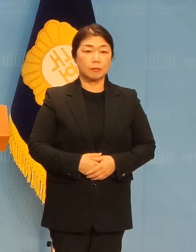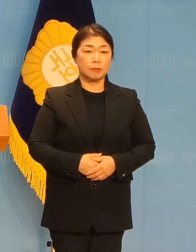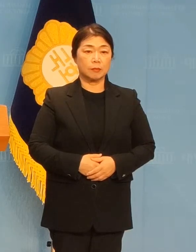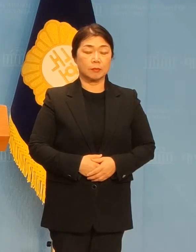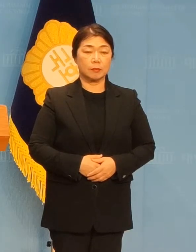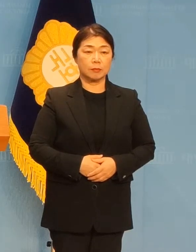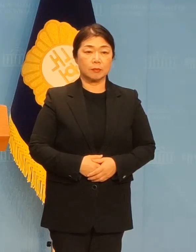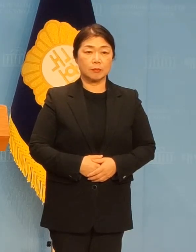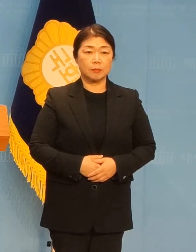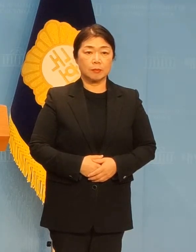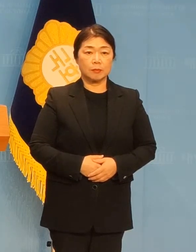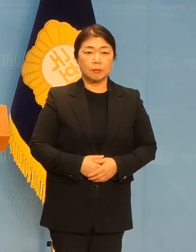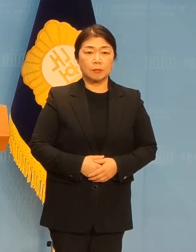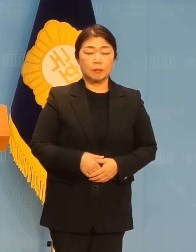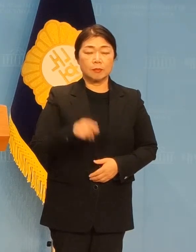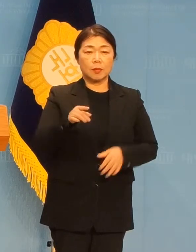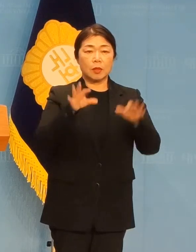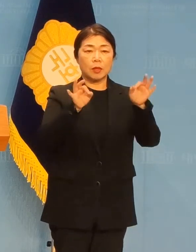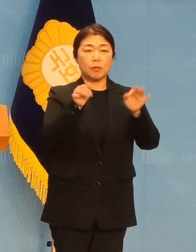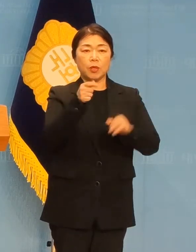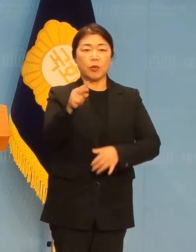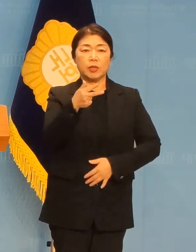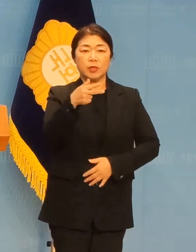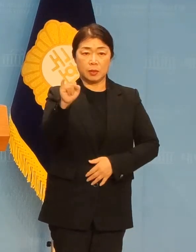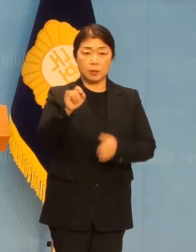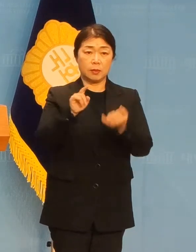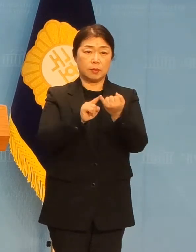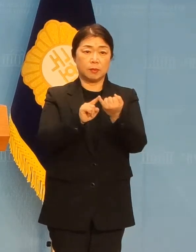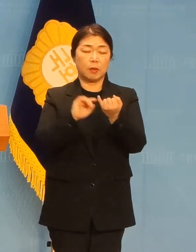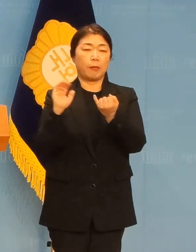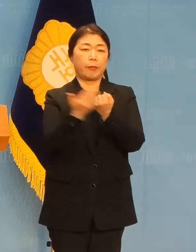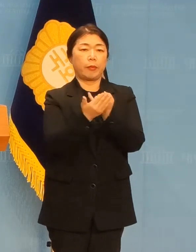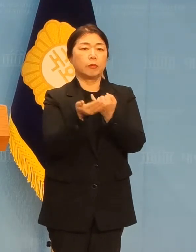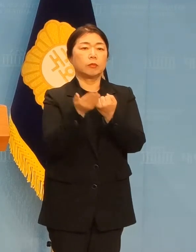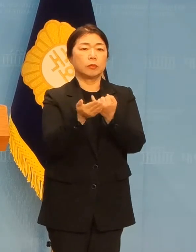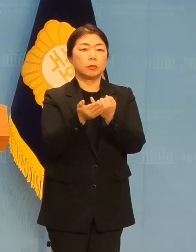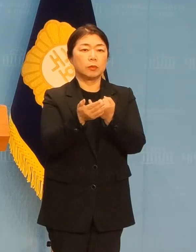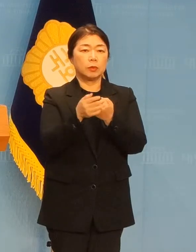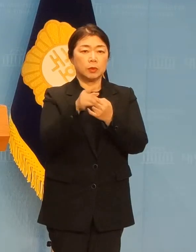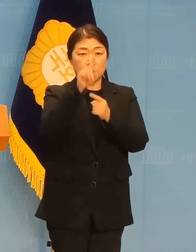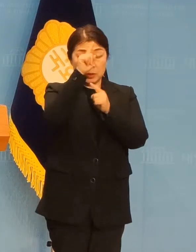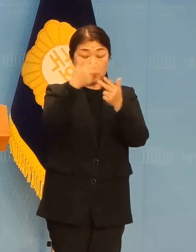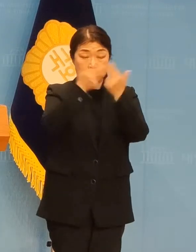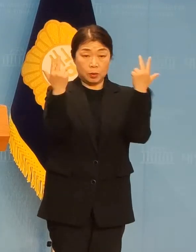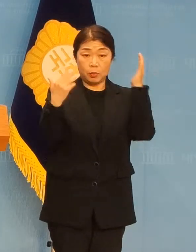인사정행 상황 김현지는 또다시 살리고 꼬리만 자른 이재명 대통령.